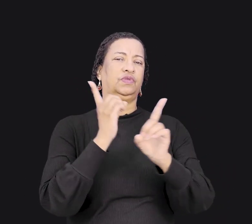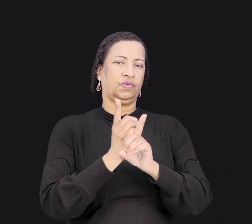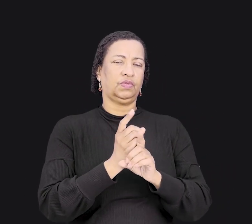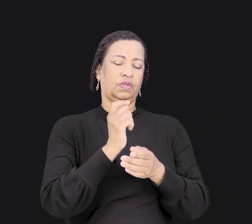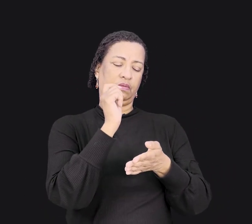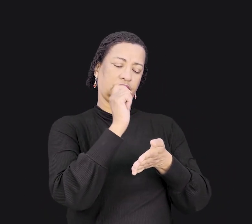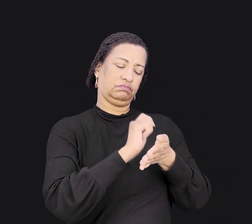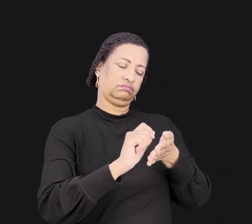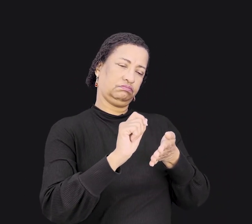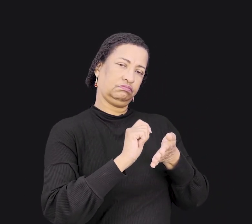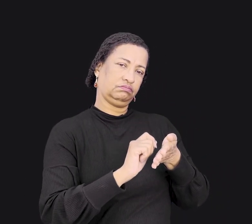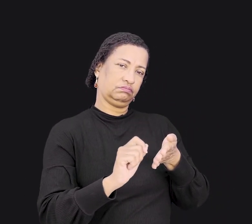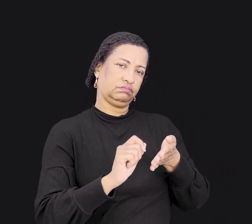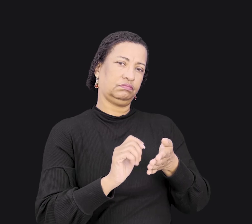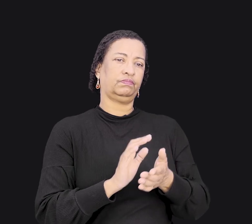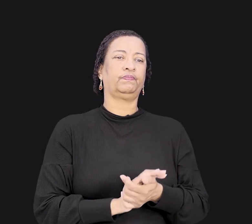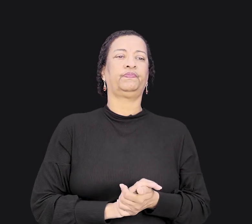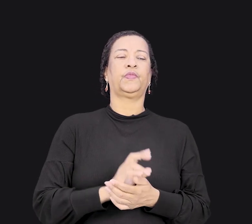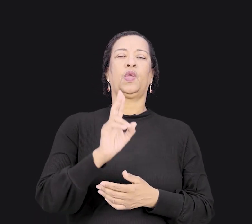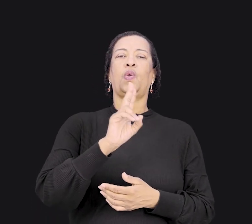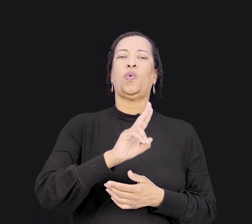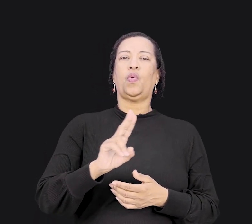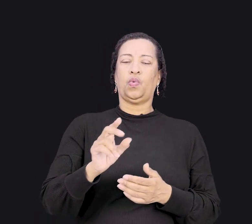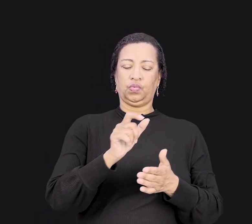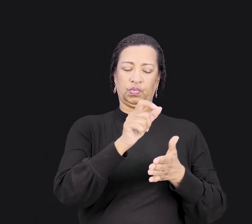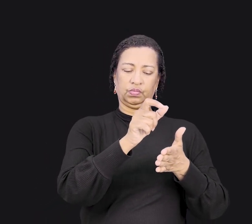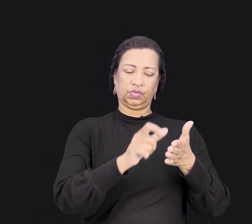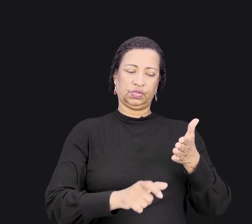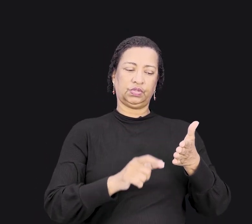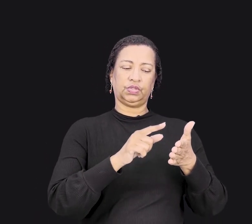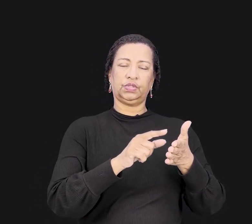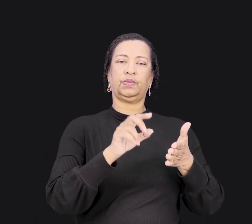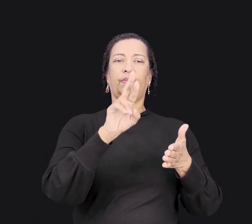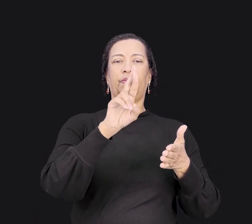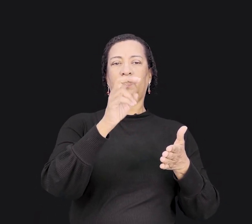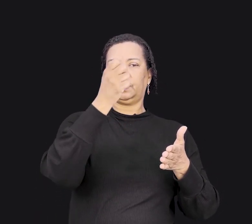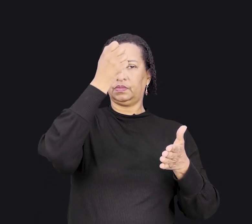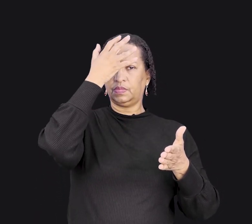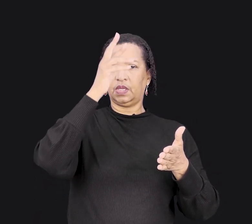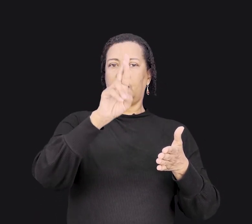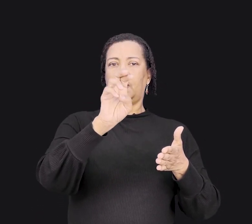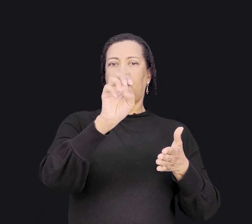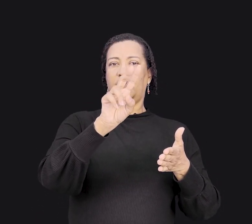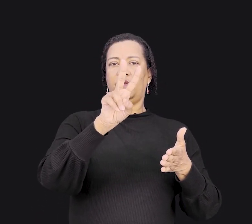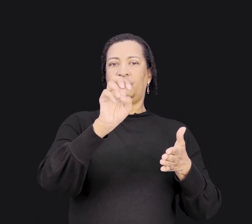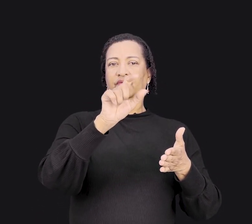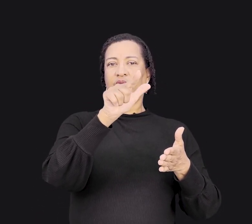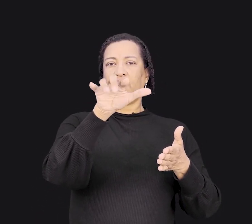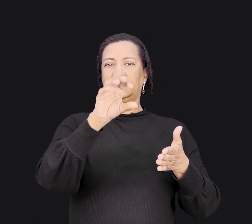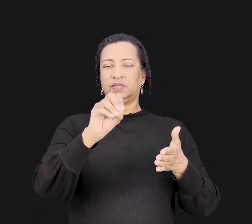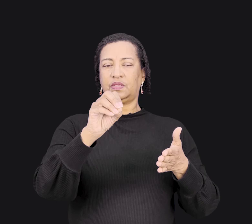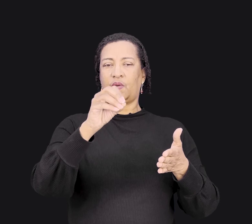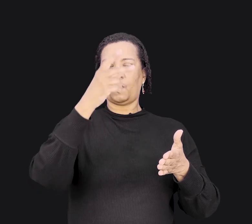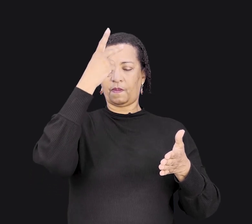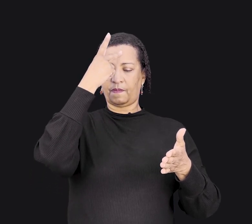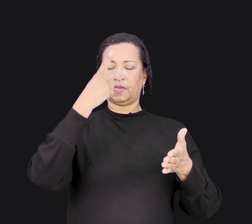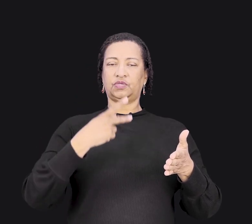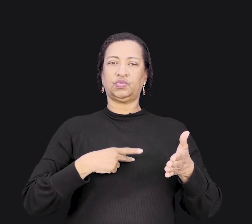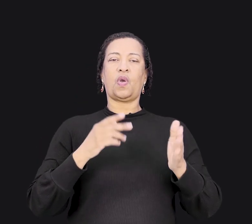Anote. Como nome da segunda coluna, coloque revelação pessoal. Ore pedindo a Deus e